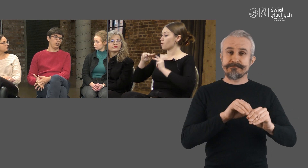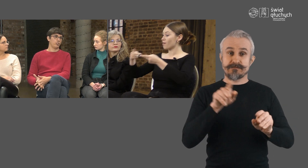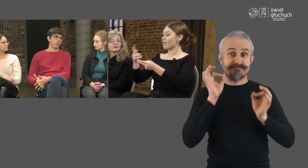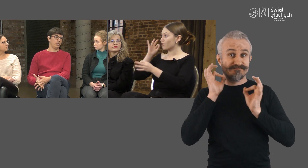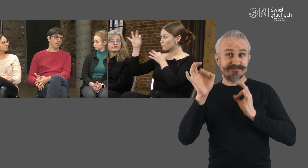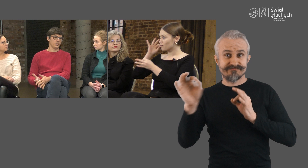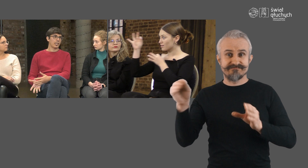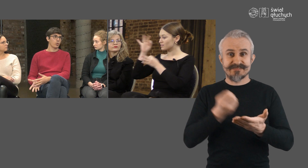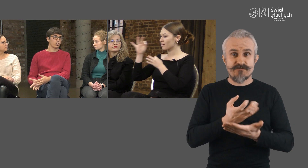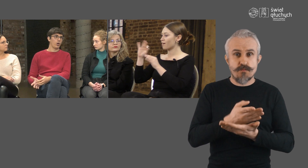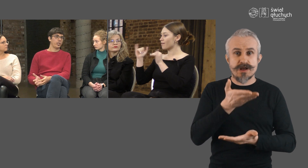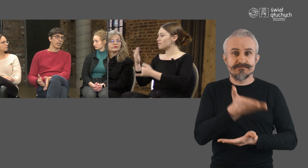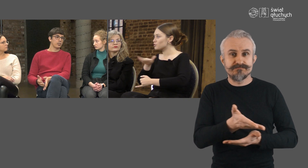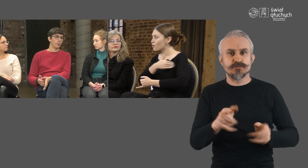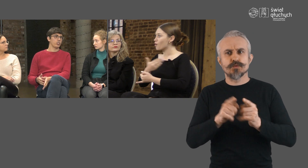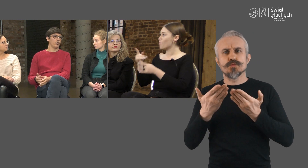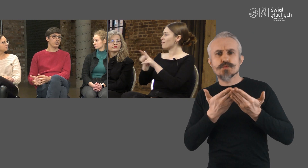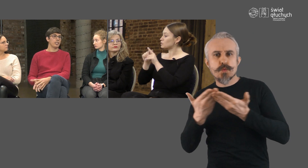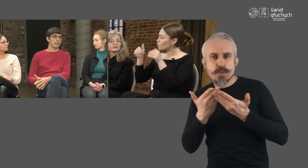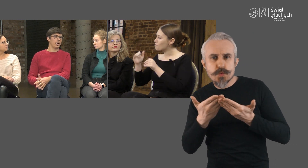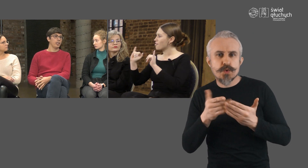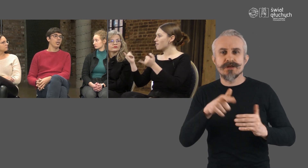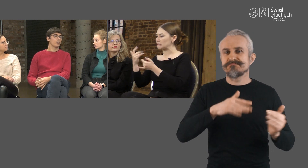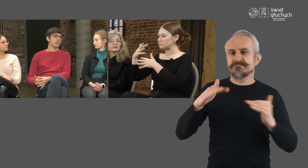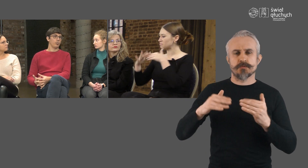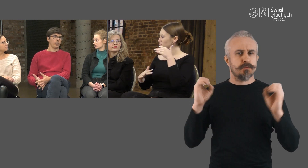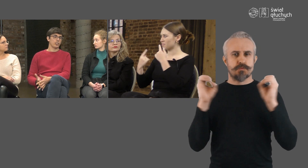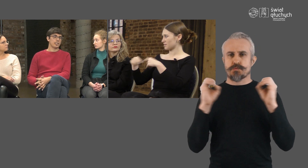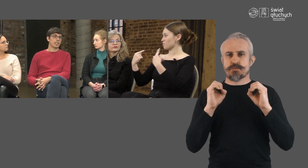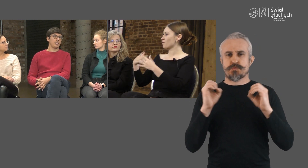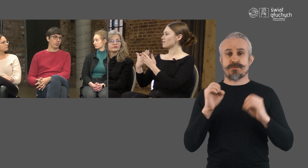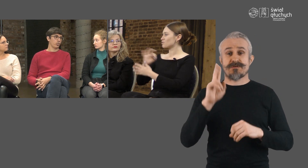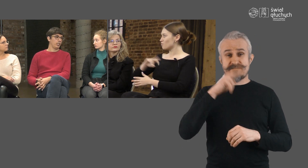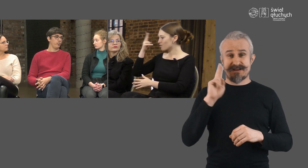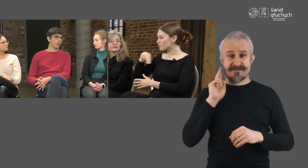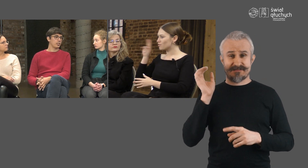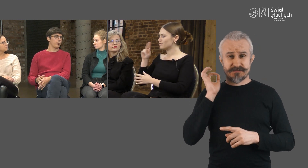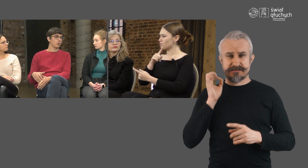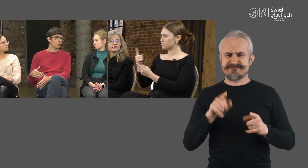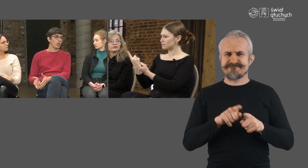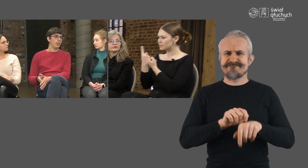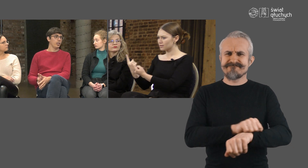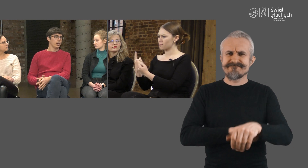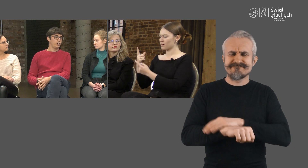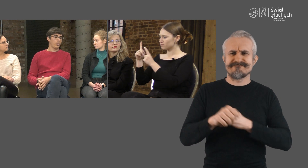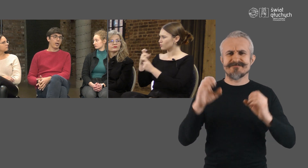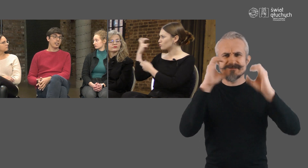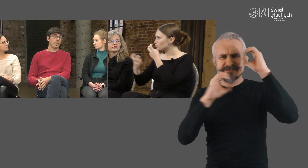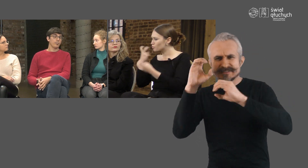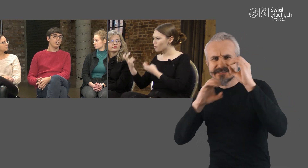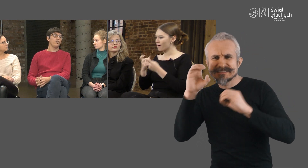informacji, jakie są szkoły, jakie są możliwości i tak dalej. Przez to moi rodzice sami zaczęli informacje, po prostu szukali,